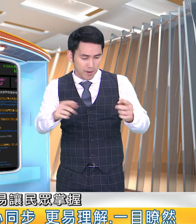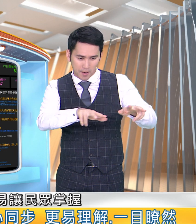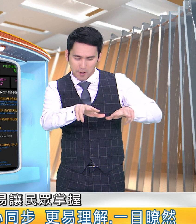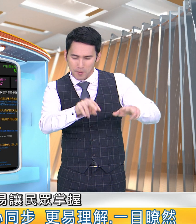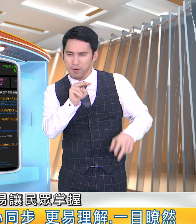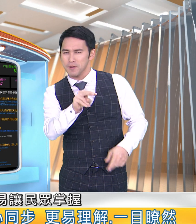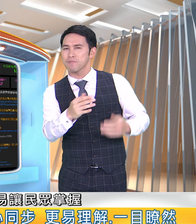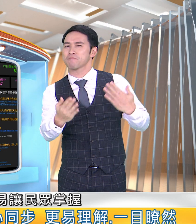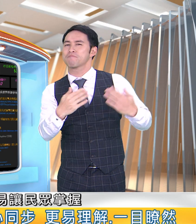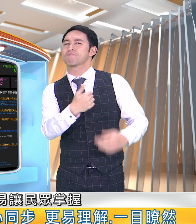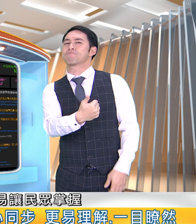握。